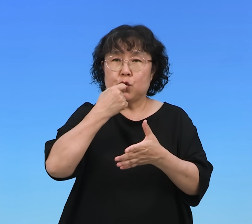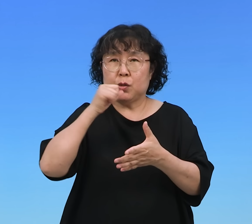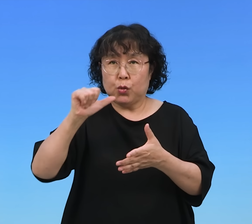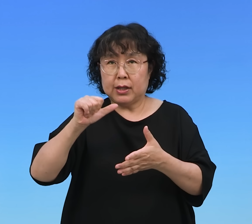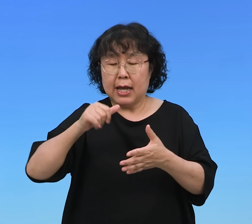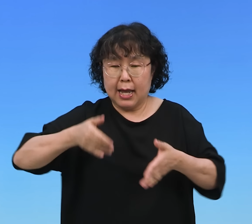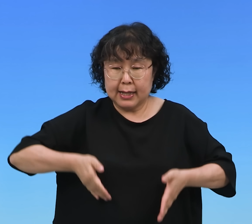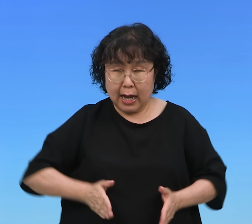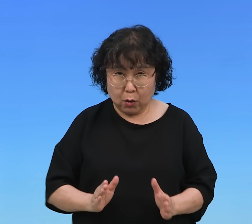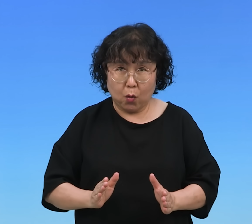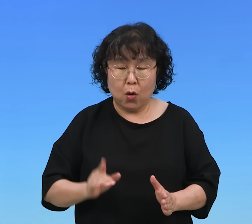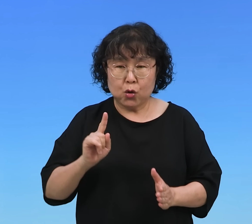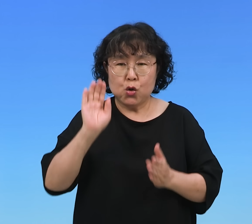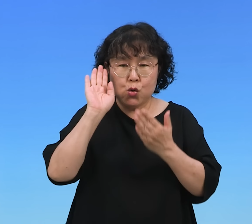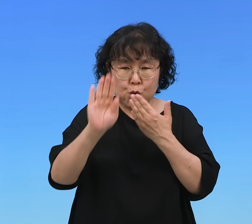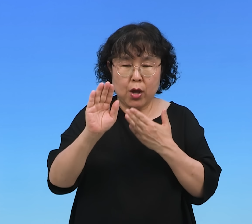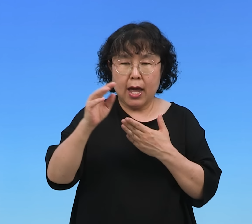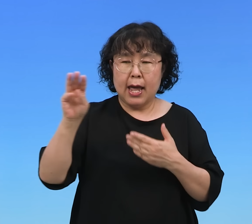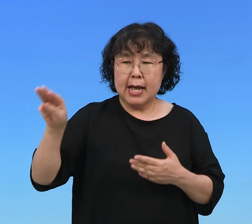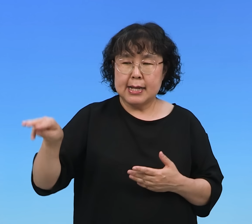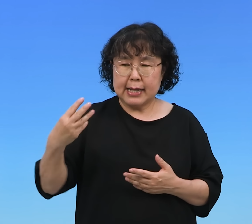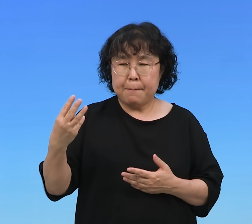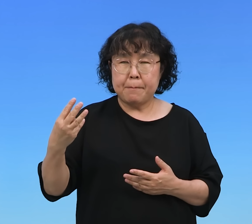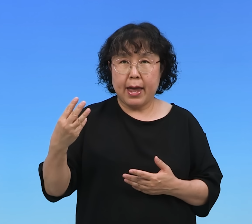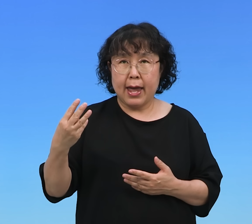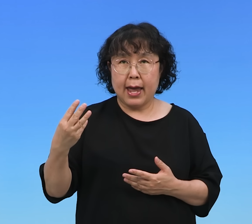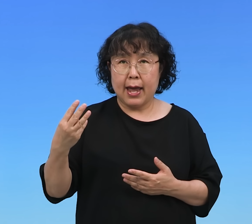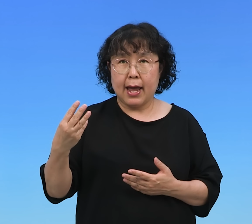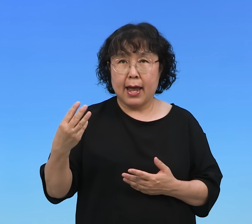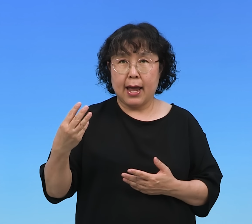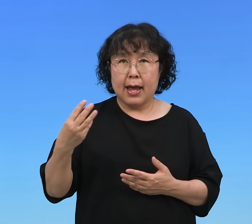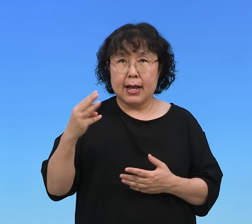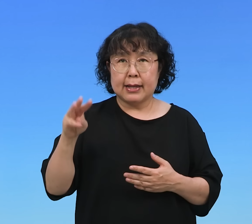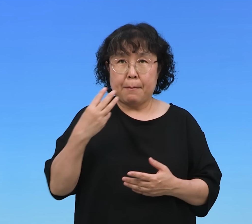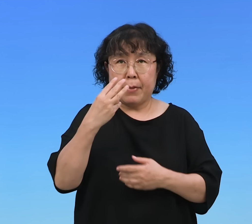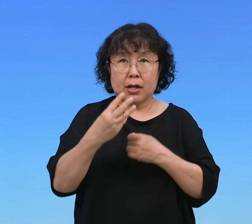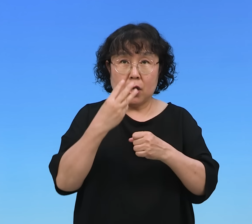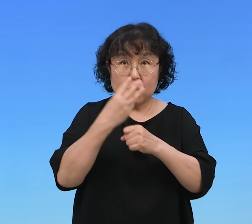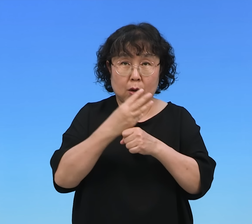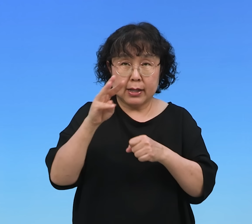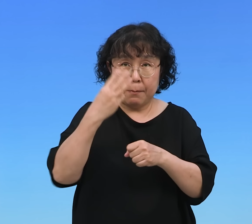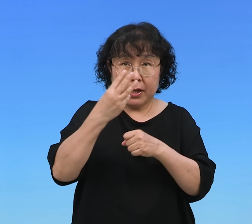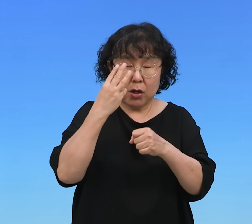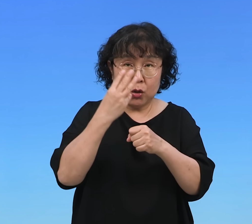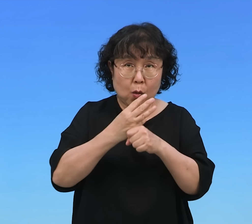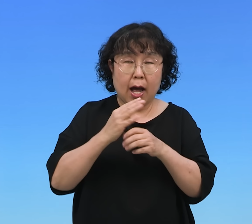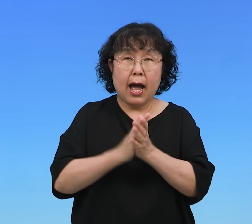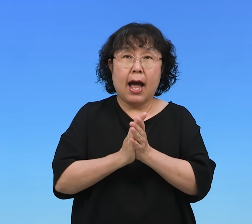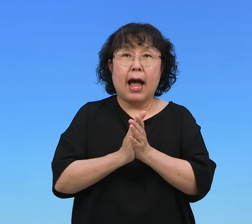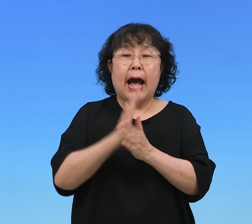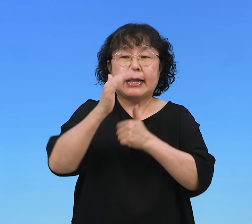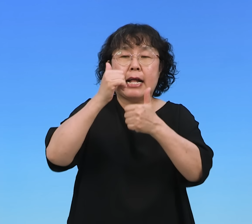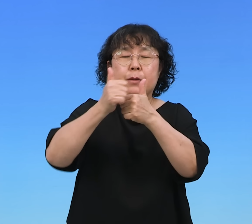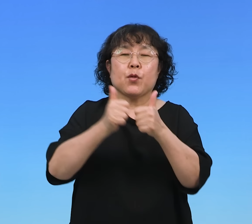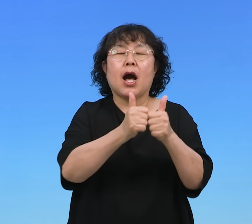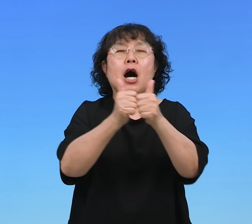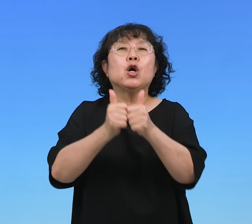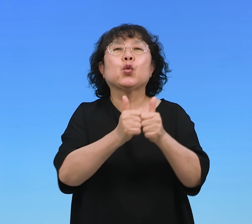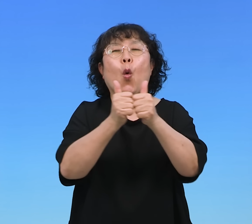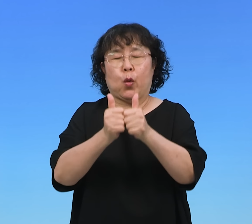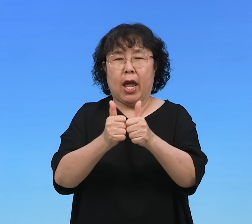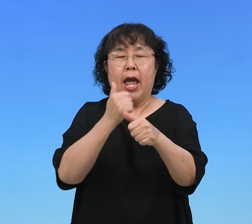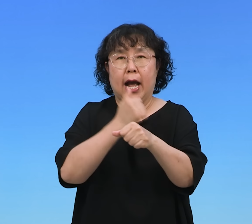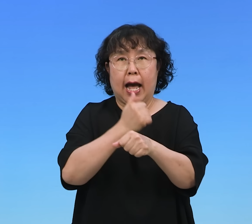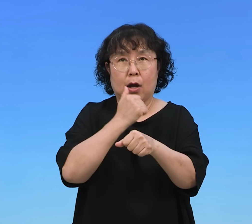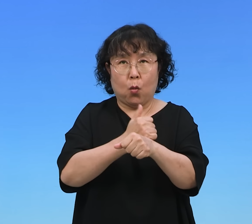무두셀라를 낳은 후 300년을 하나님과 동행하며 자녀들을 낳았으며 일상생활을 영위했는데